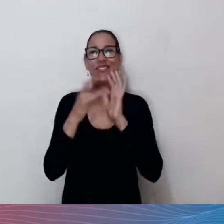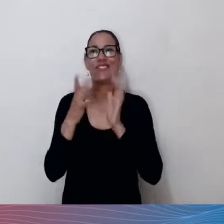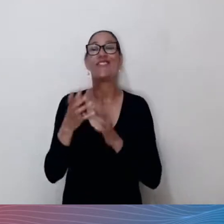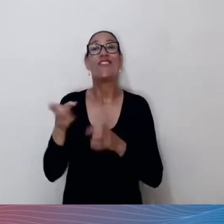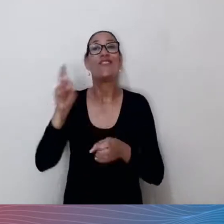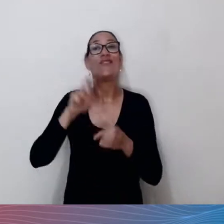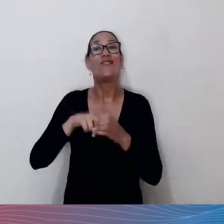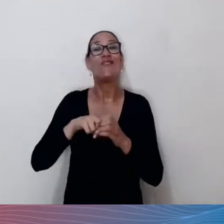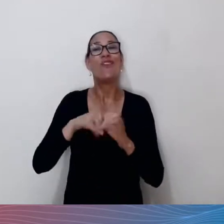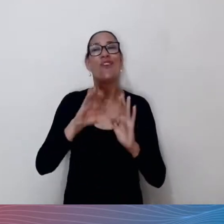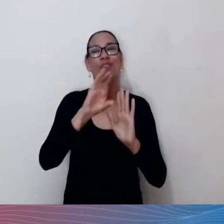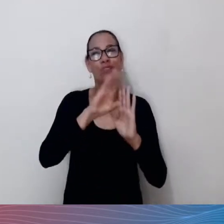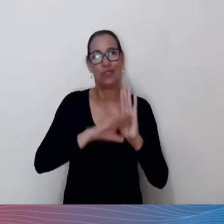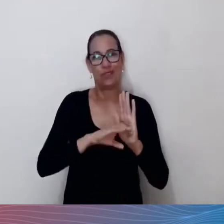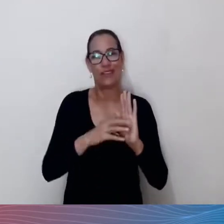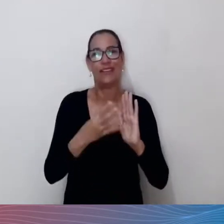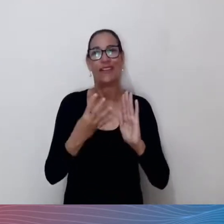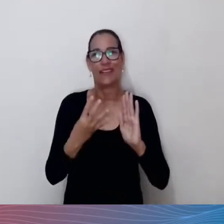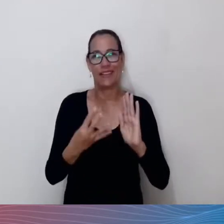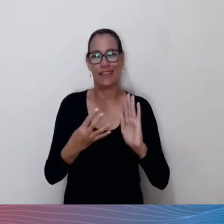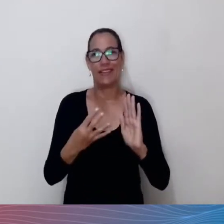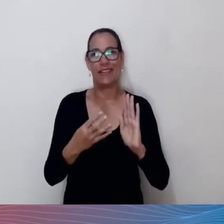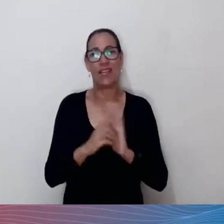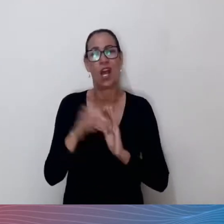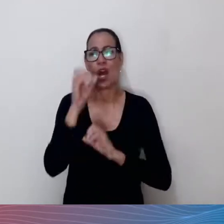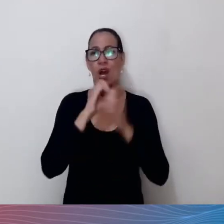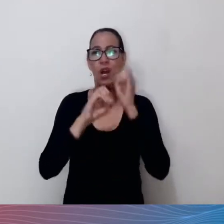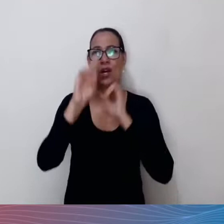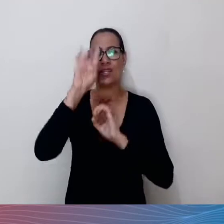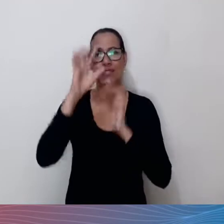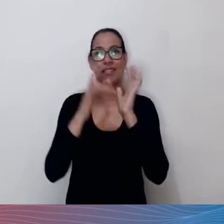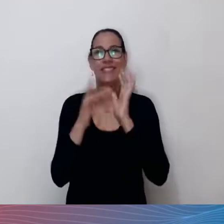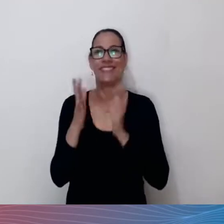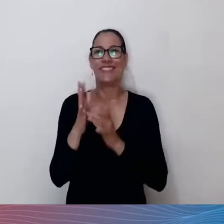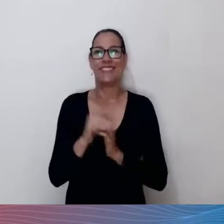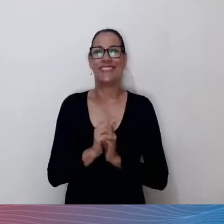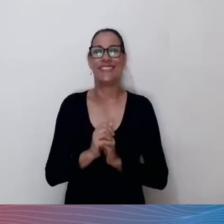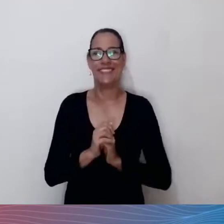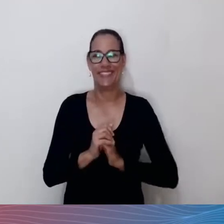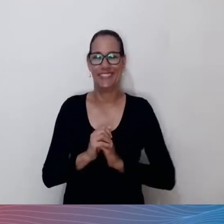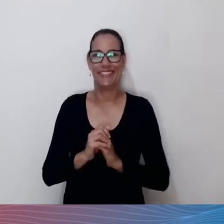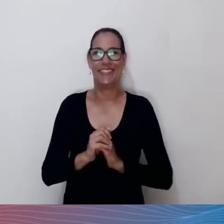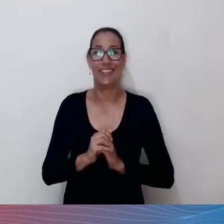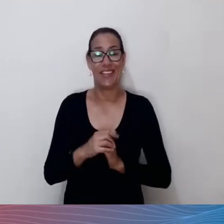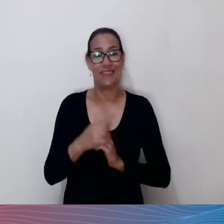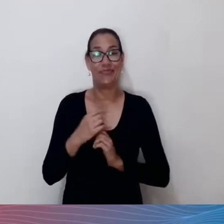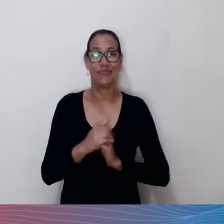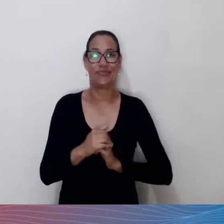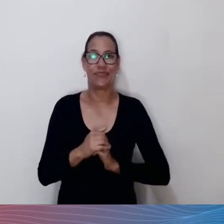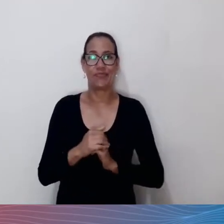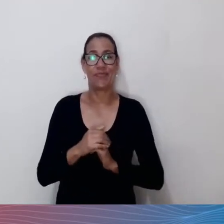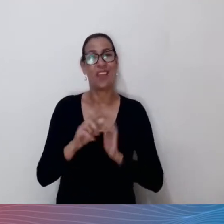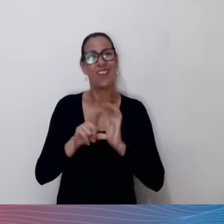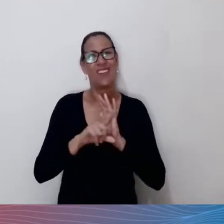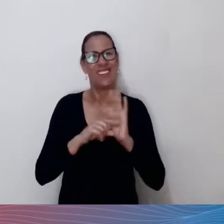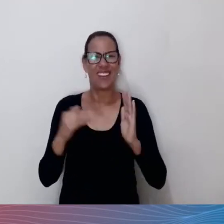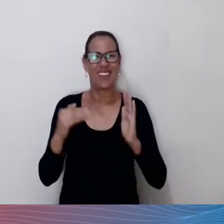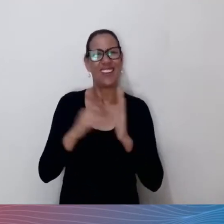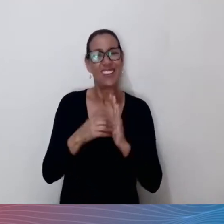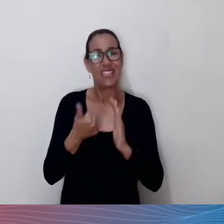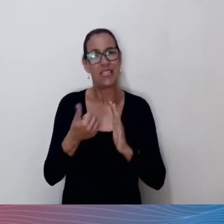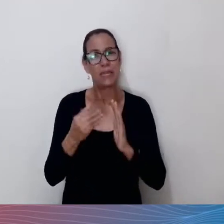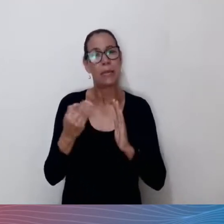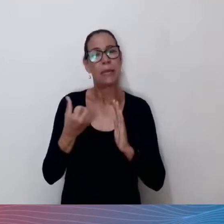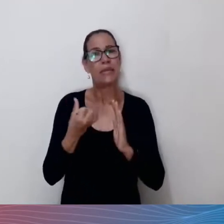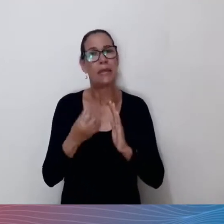Ó Senhor Jesus, eu ia até versículo 16, acho que vou terminar no versículo 12. Por causa do tempo,